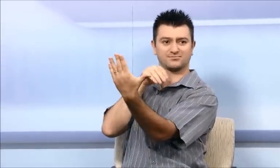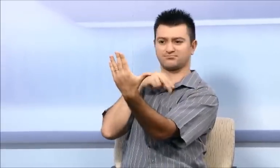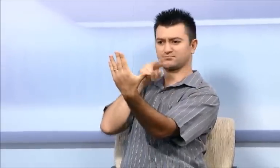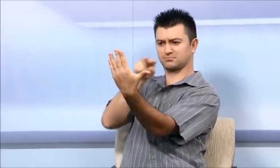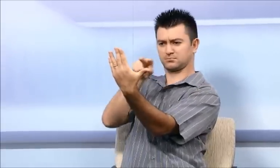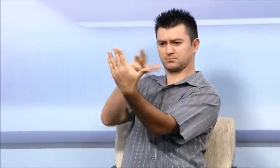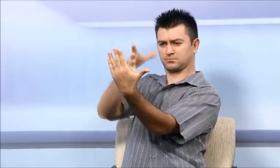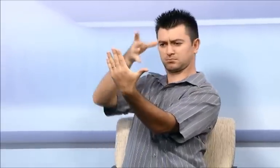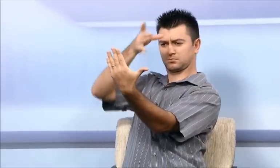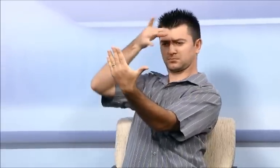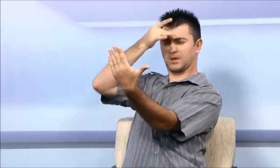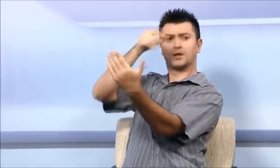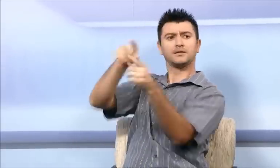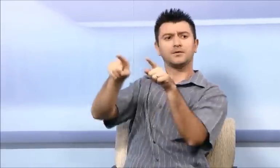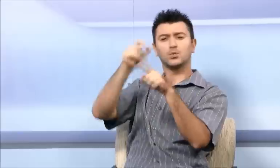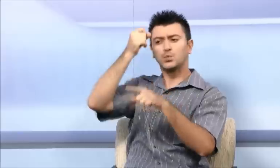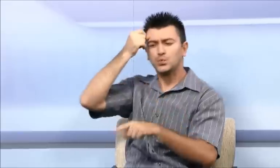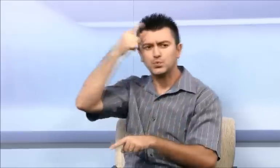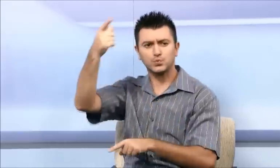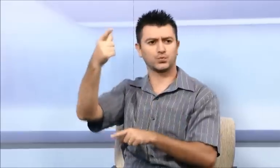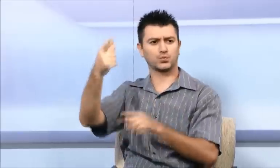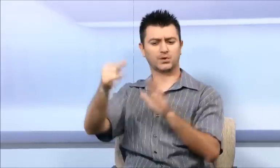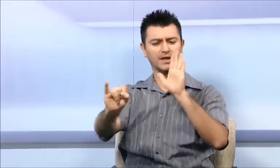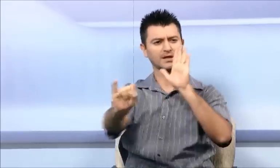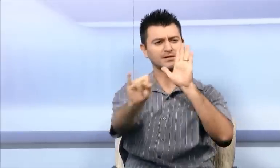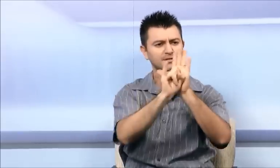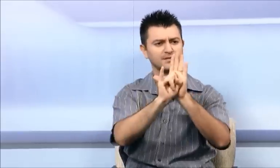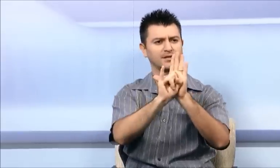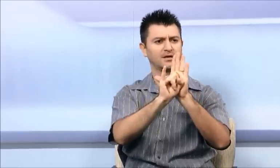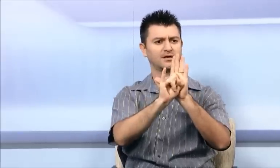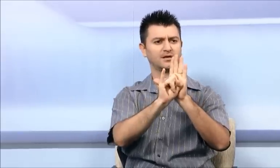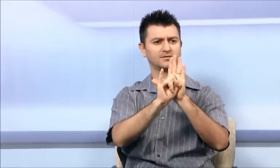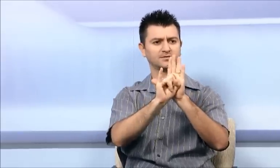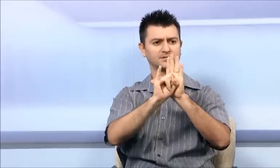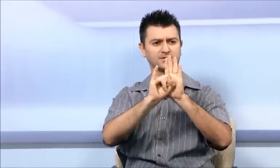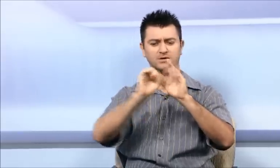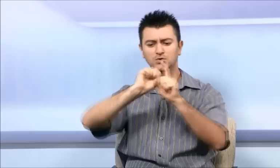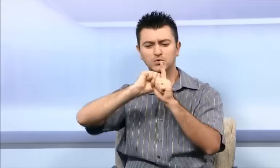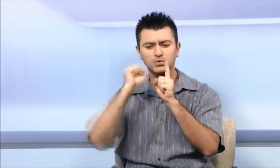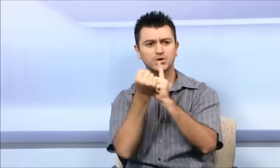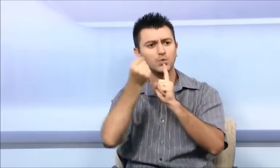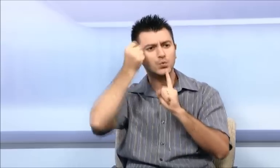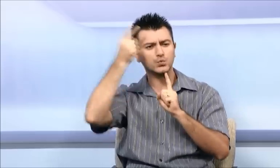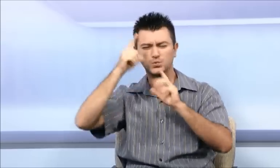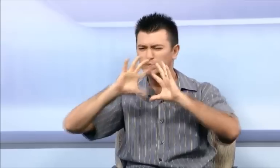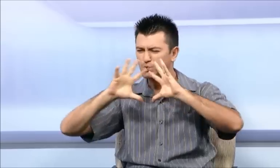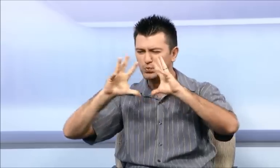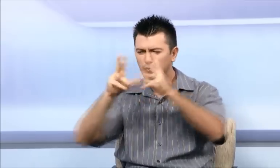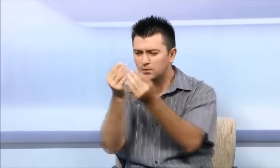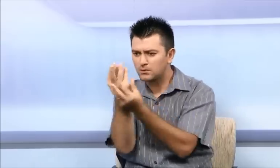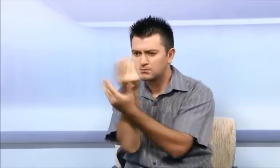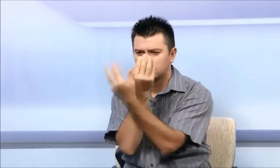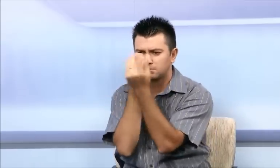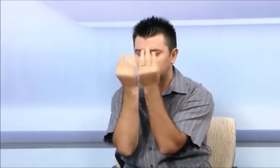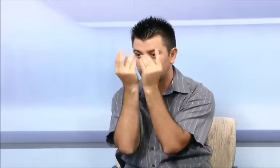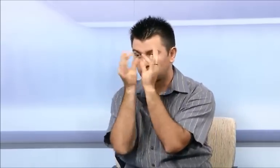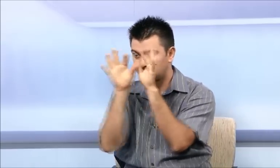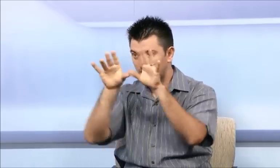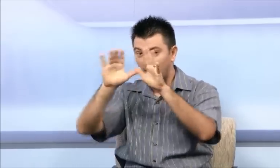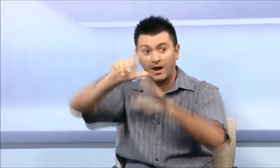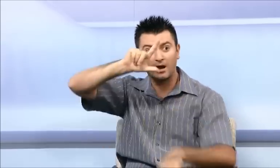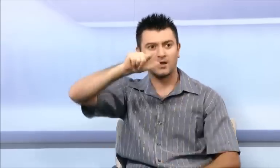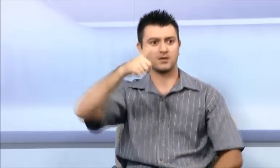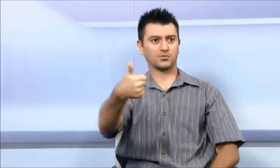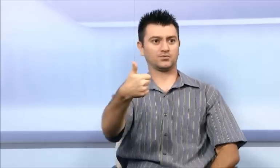né? E aí aquilo era como se fosse um espelho para ele copiava, era a identidade surda na sociedade, a cultura